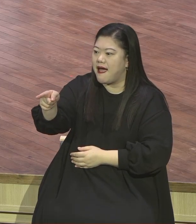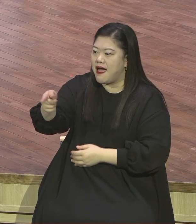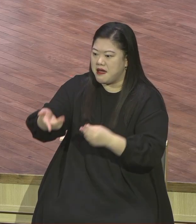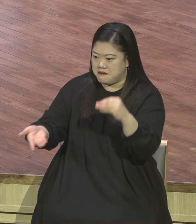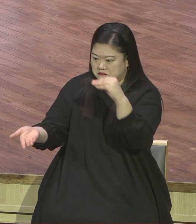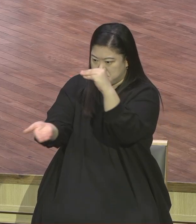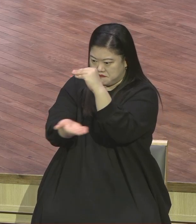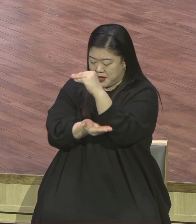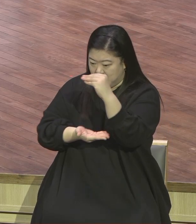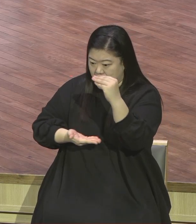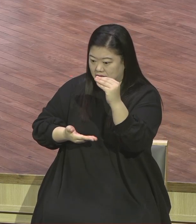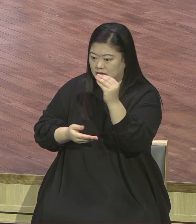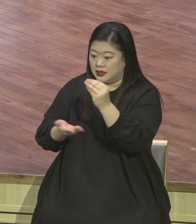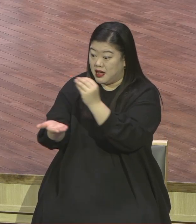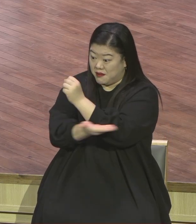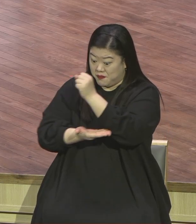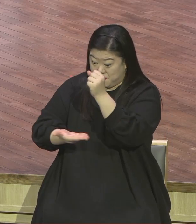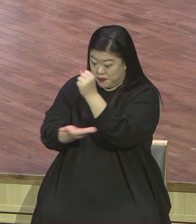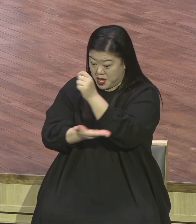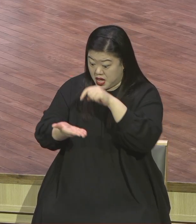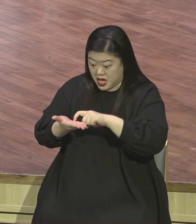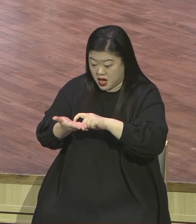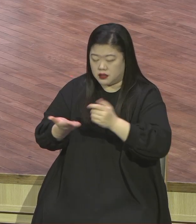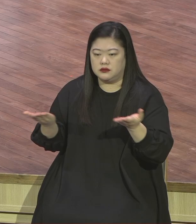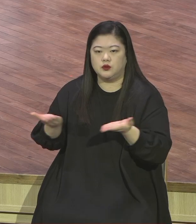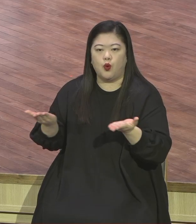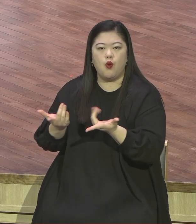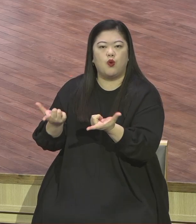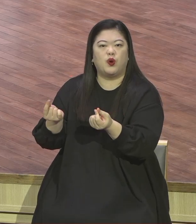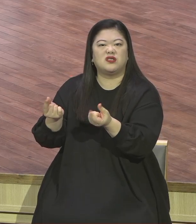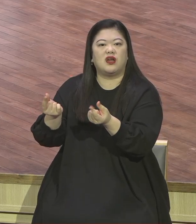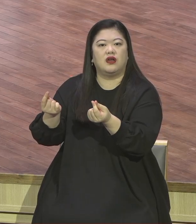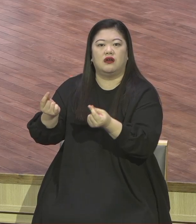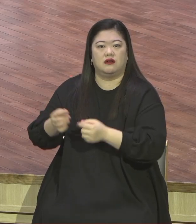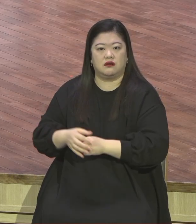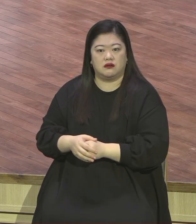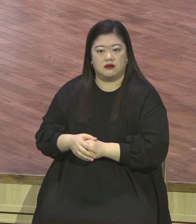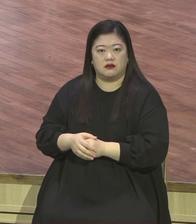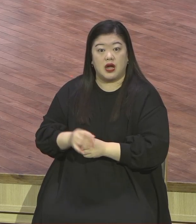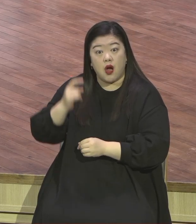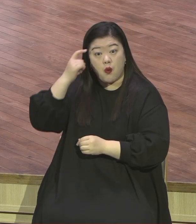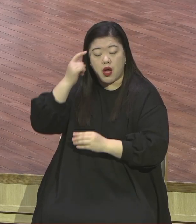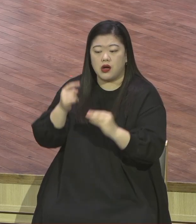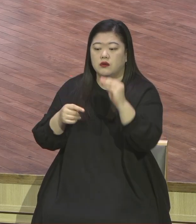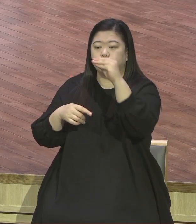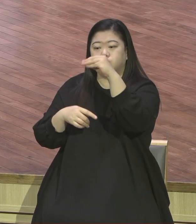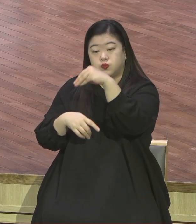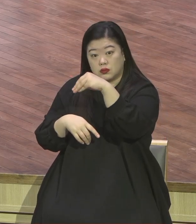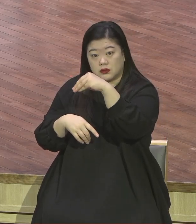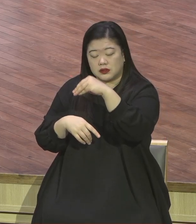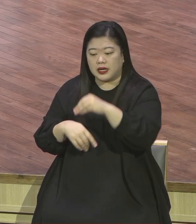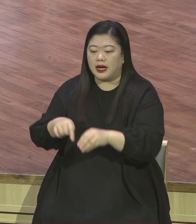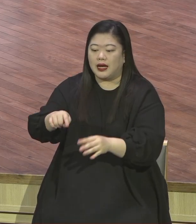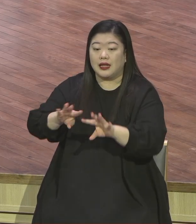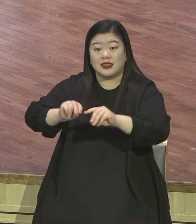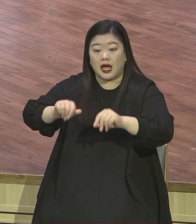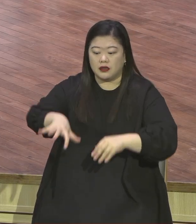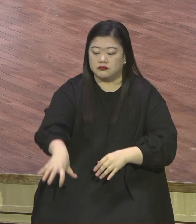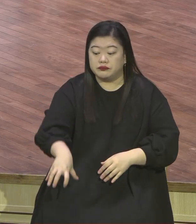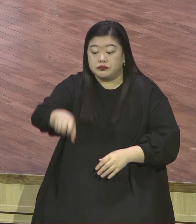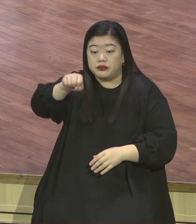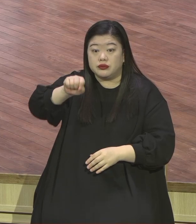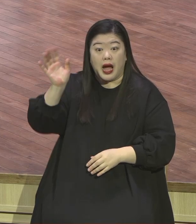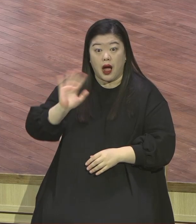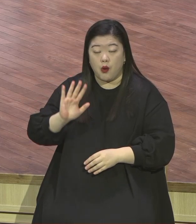노동이라는 것입니다. 왜 노동이냐 이삭을 잘랐다 그게 주수고 비벼 먹었다 이게